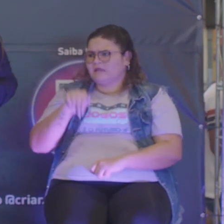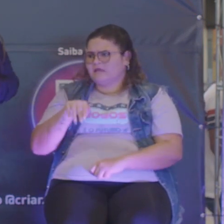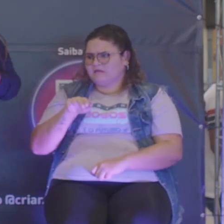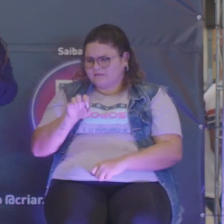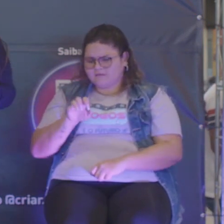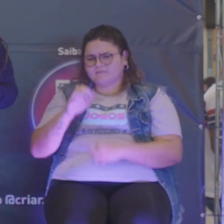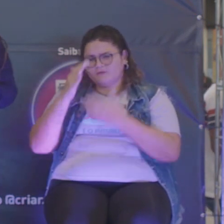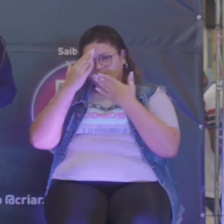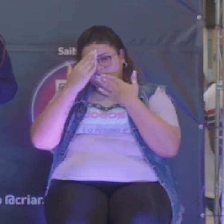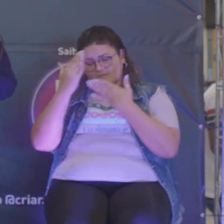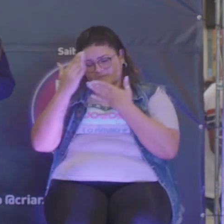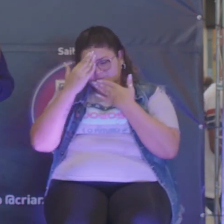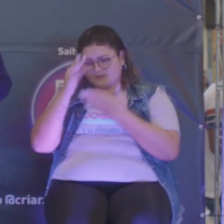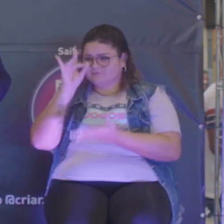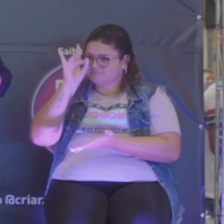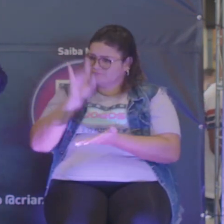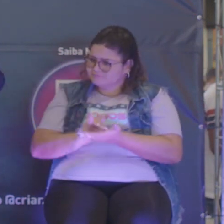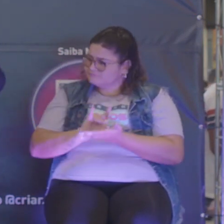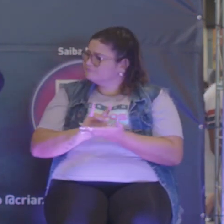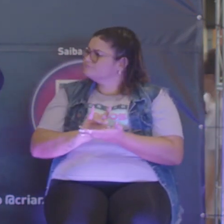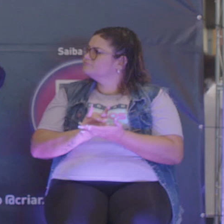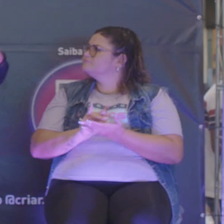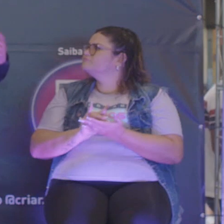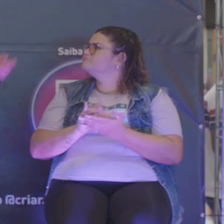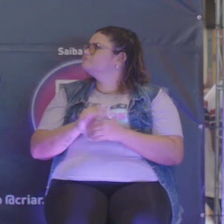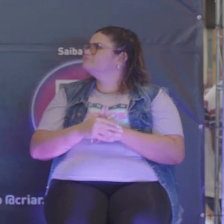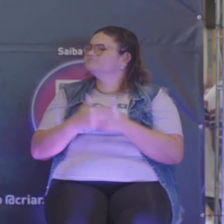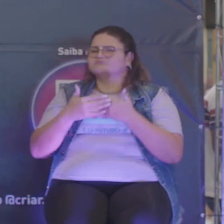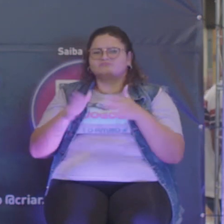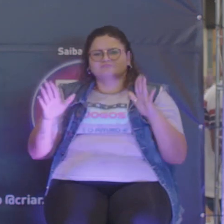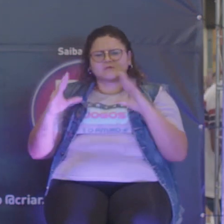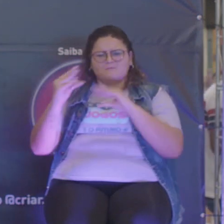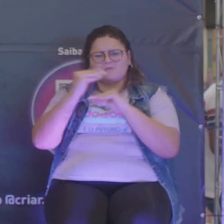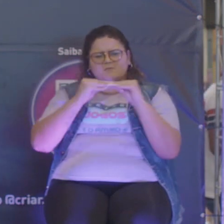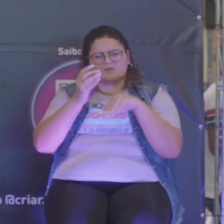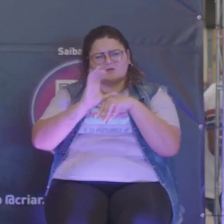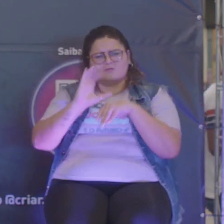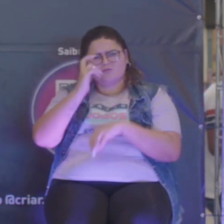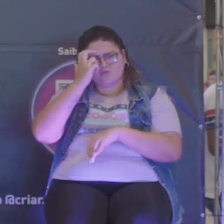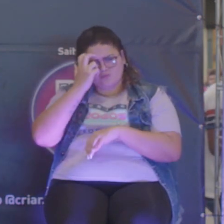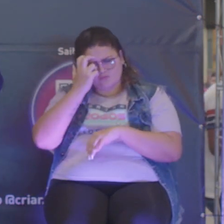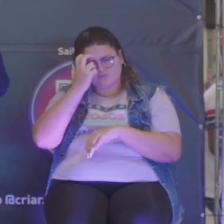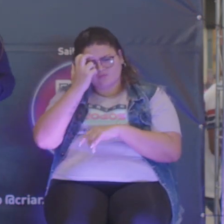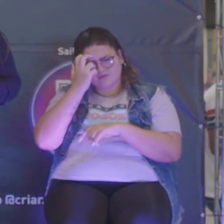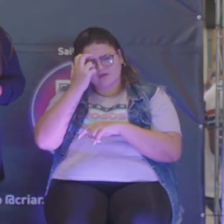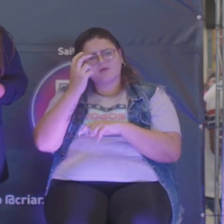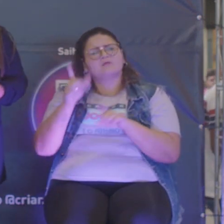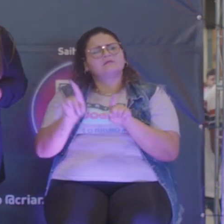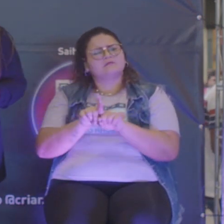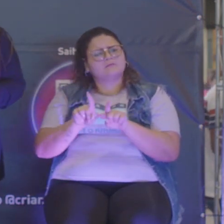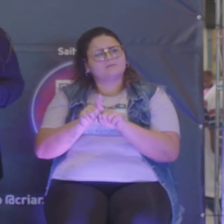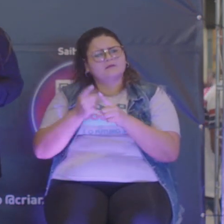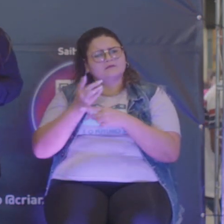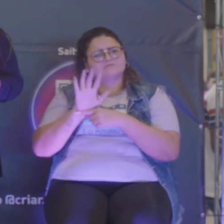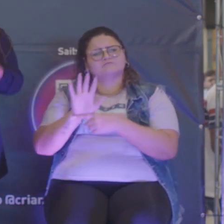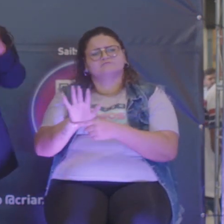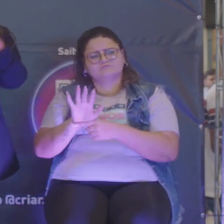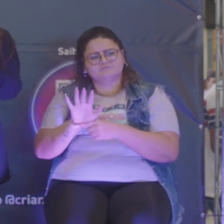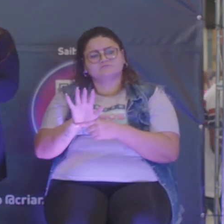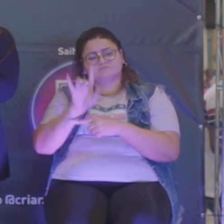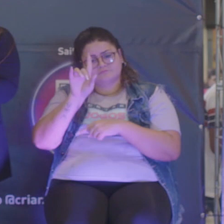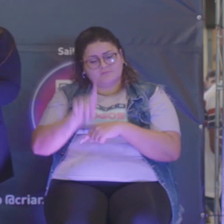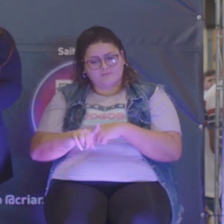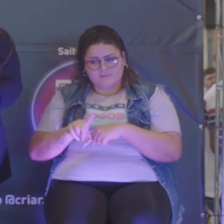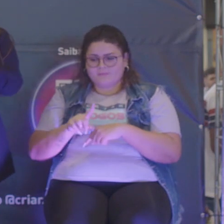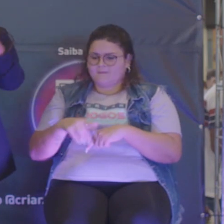E obrigada mesmo, a gente do Futuron está de portas abertas, da Burburinho Cultural também, e em nome do Shopping também agradeço super a sua presença, para que você